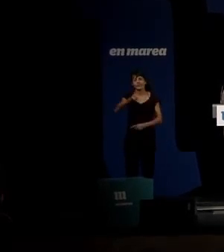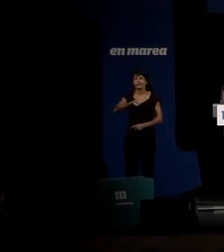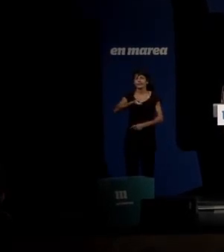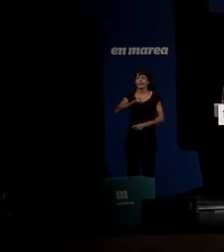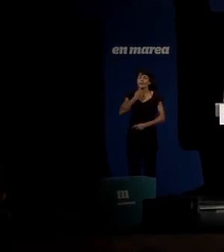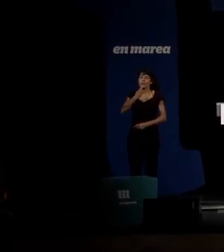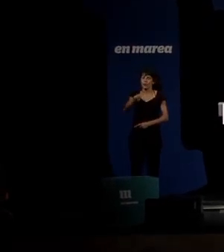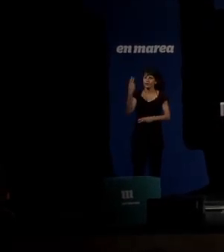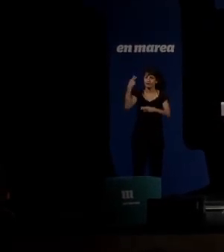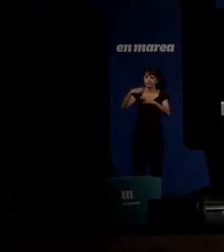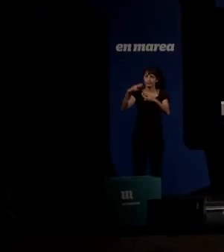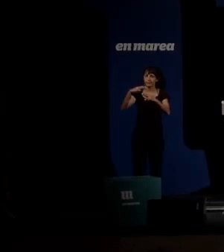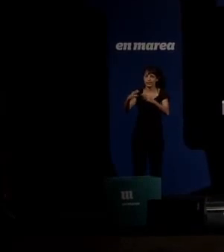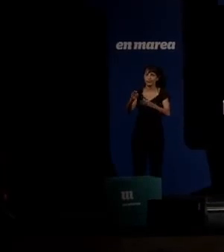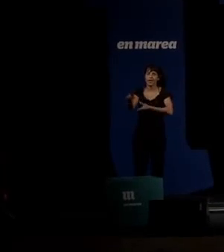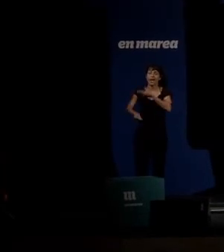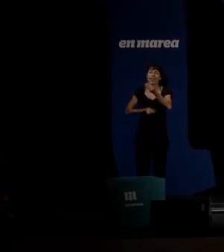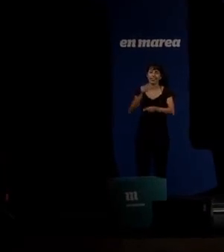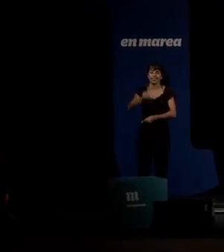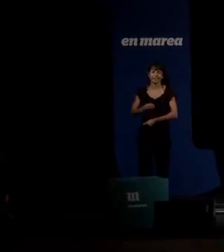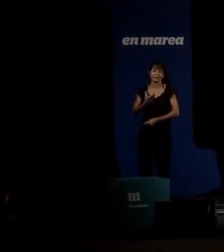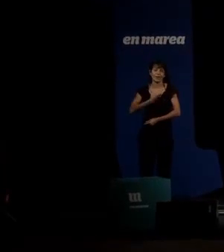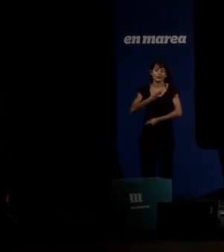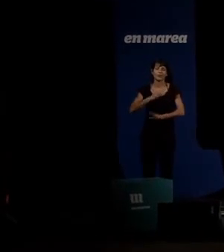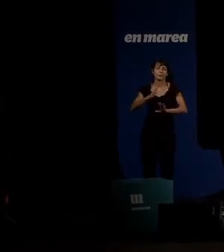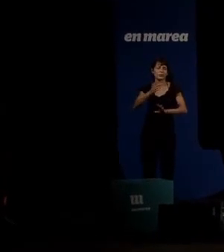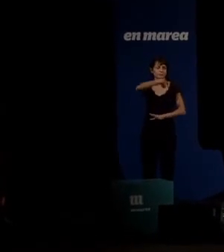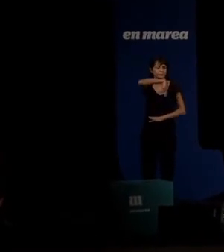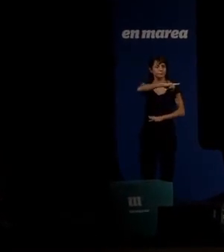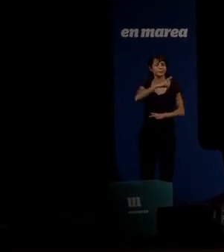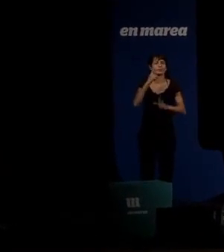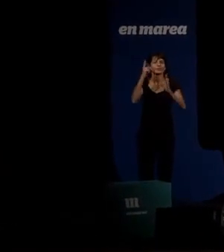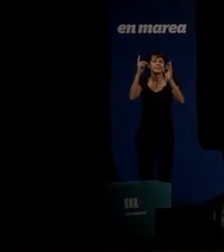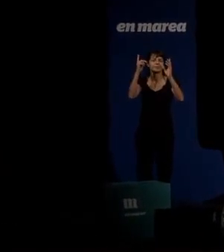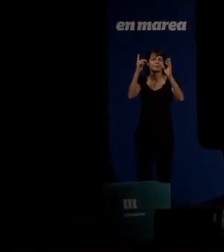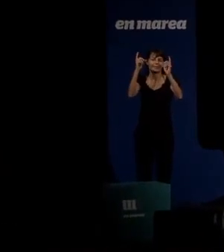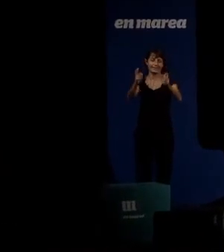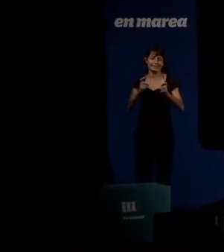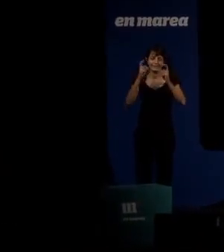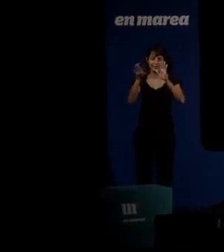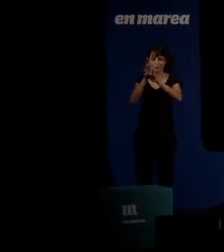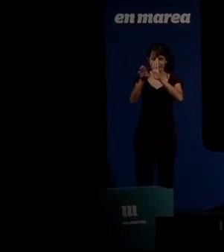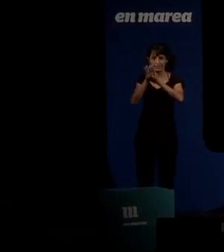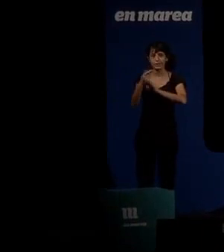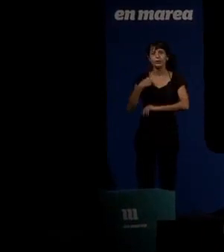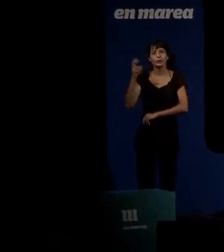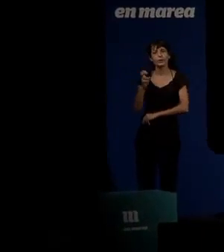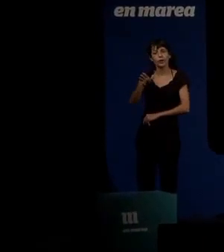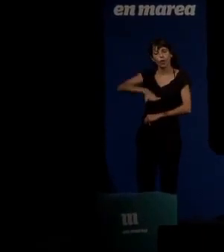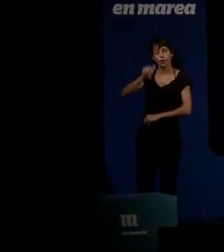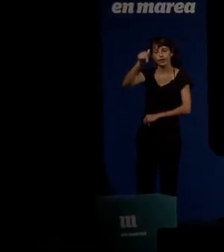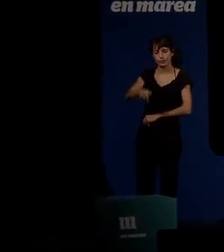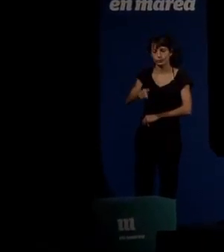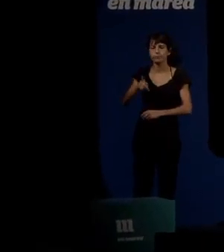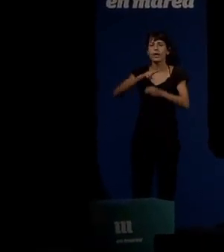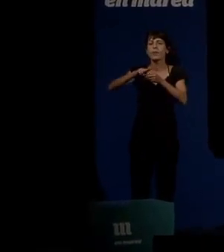política dende os concellos e seguímoslo intentando. Eu veño do sur, de Sober, xa dixeron, do sur da provincia.